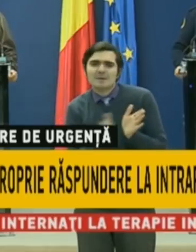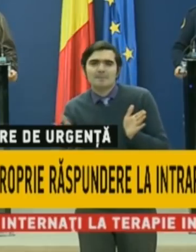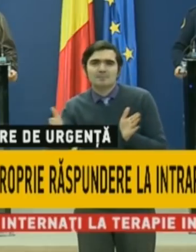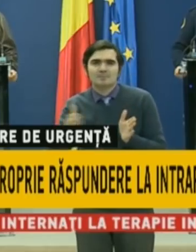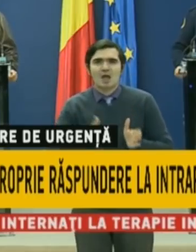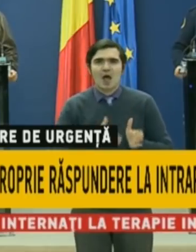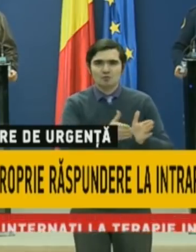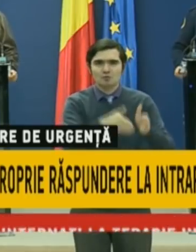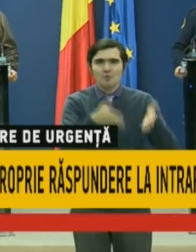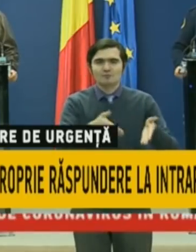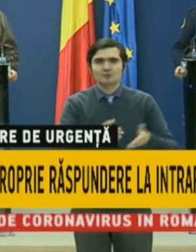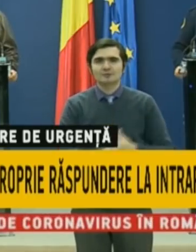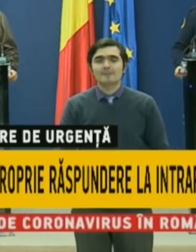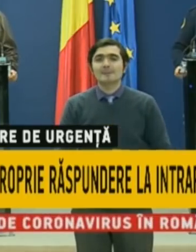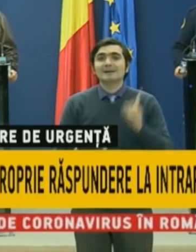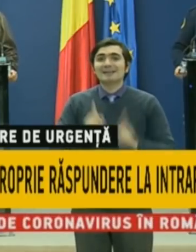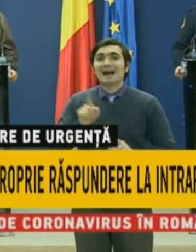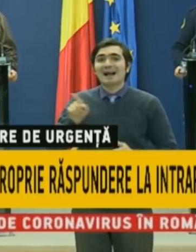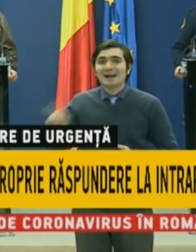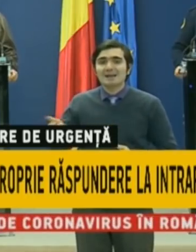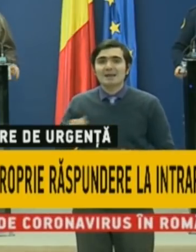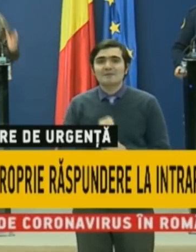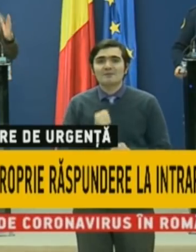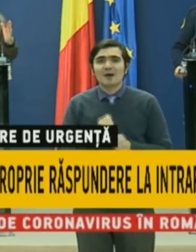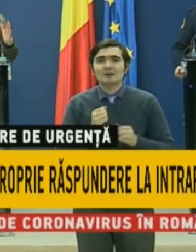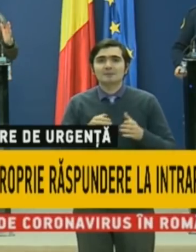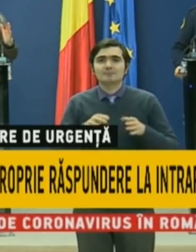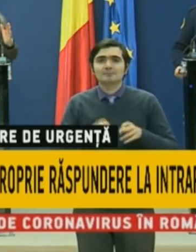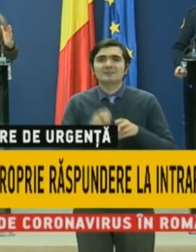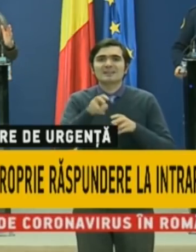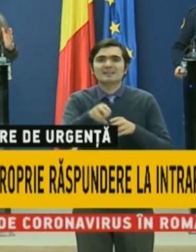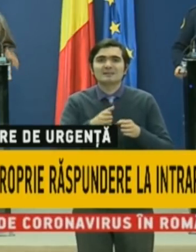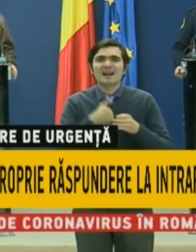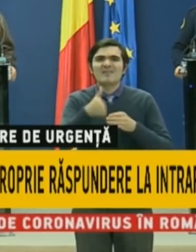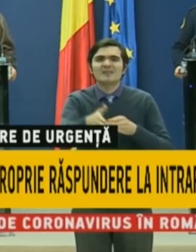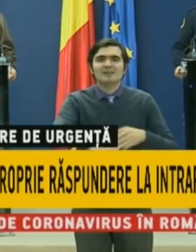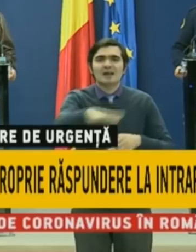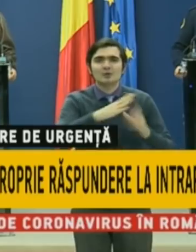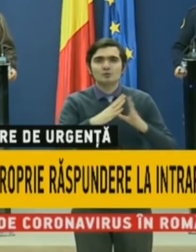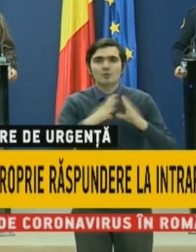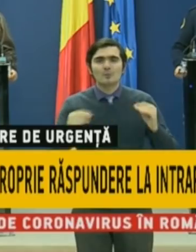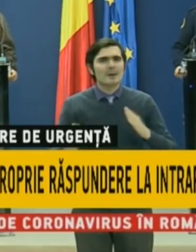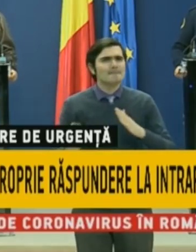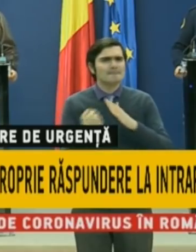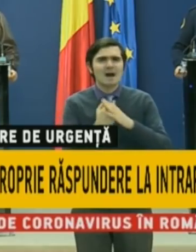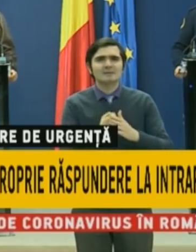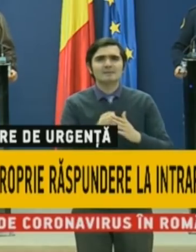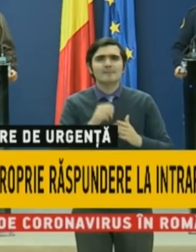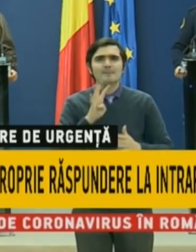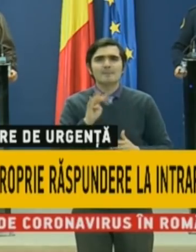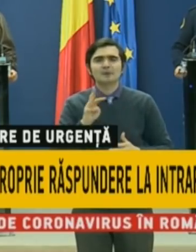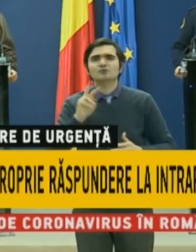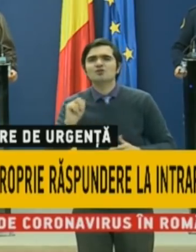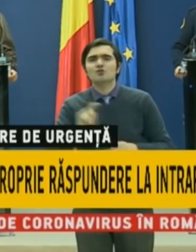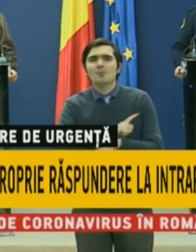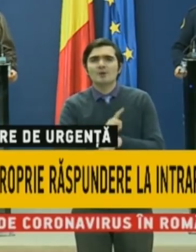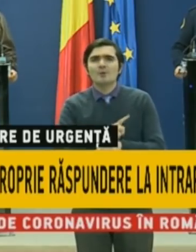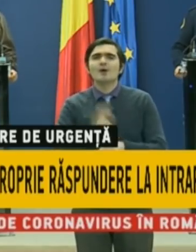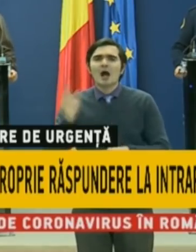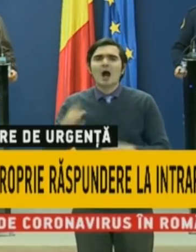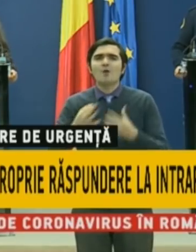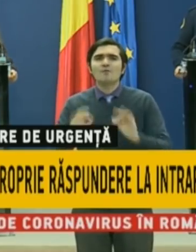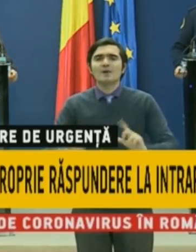totodată dacă tranzitarea teritoriului României se va face într-un timp de maxim 48 de ore, staționând numai în